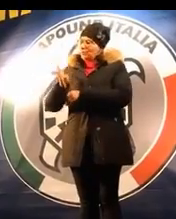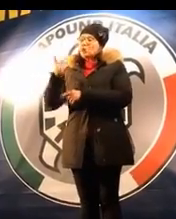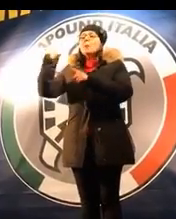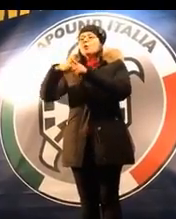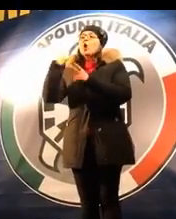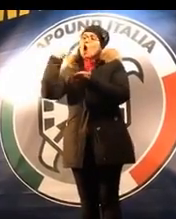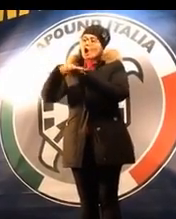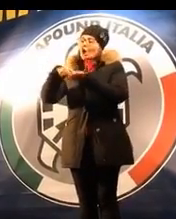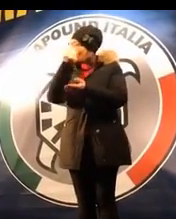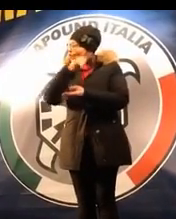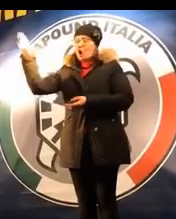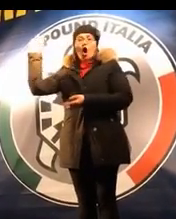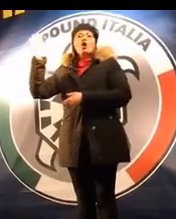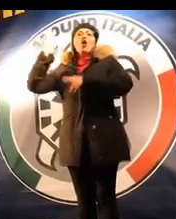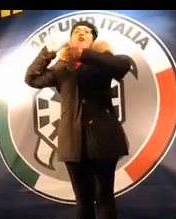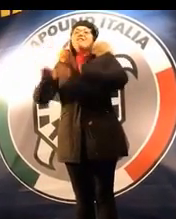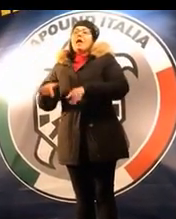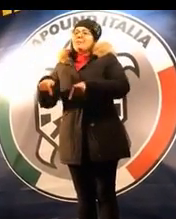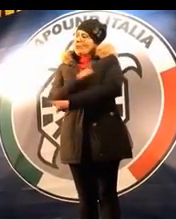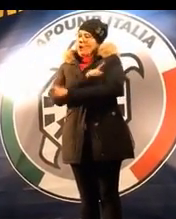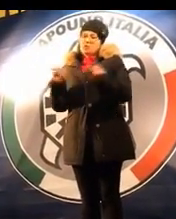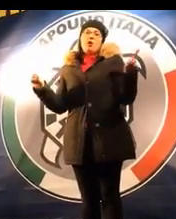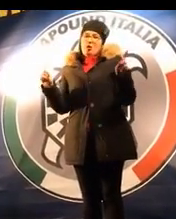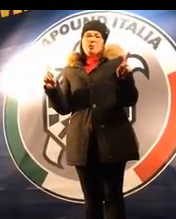e questo sia ben chiaro.